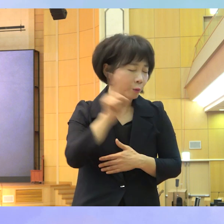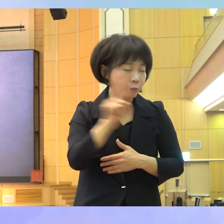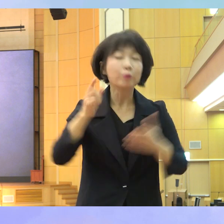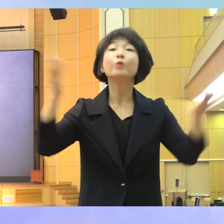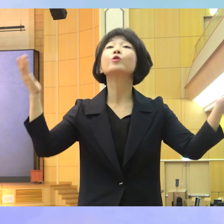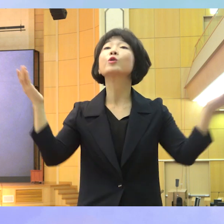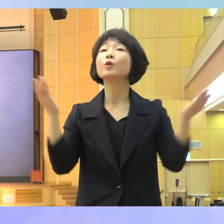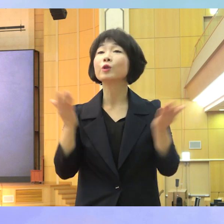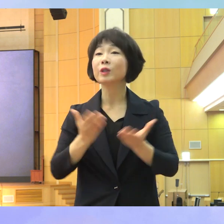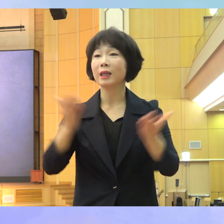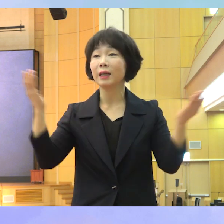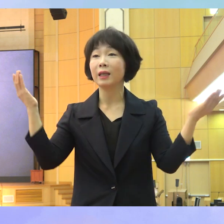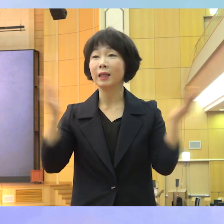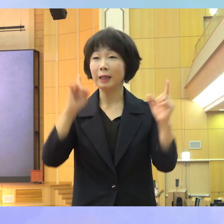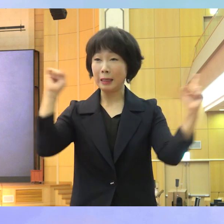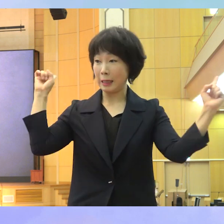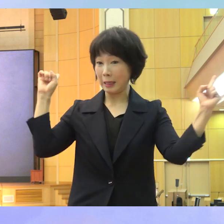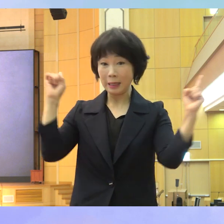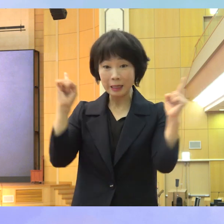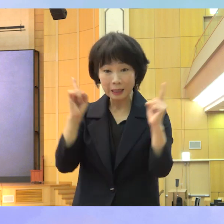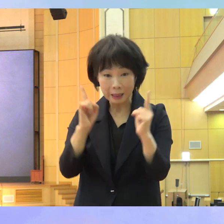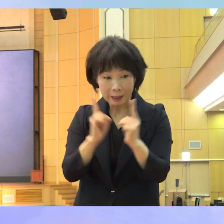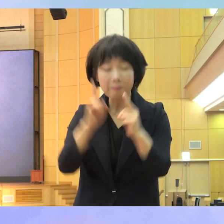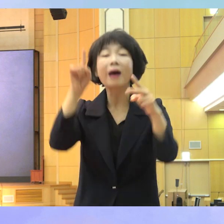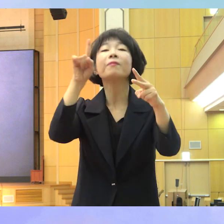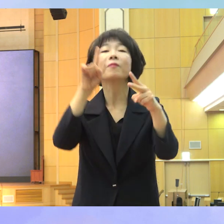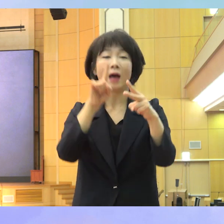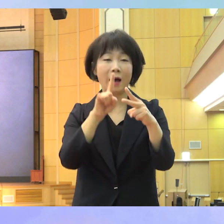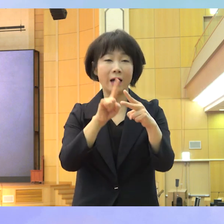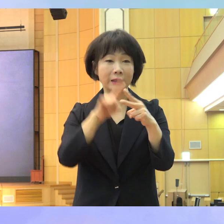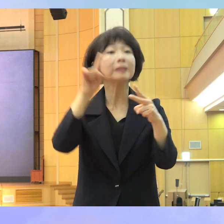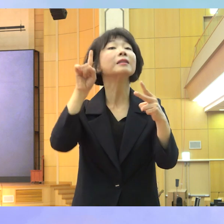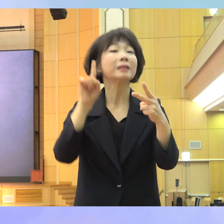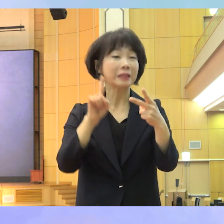형통하리라. 무슨 일을